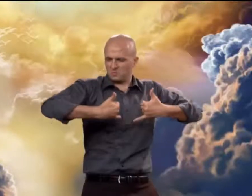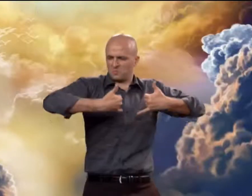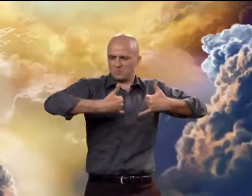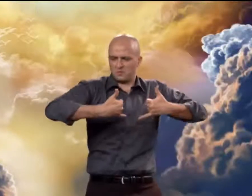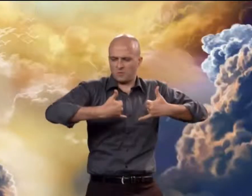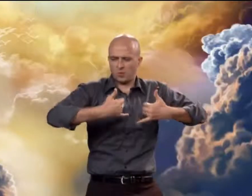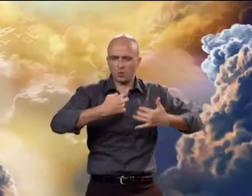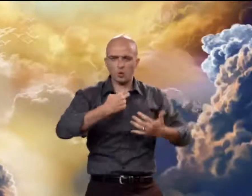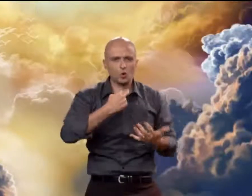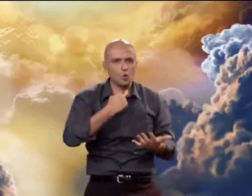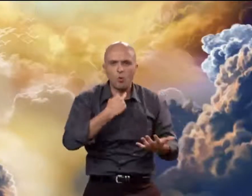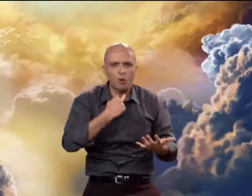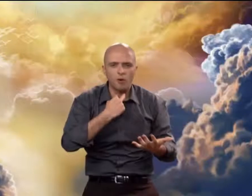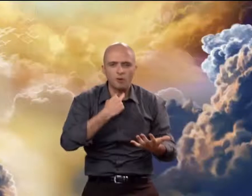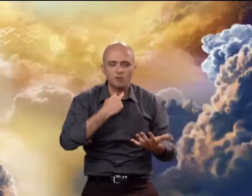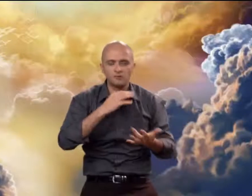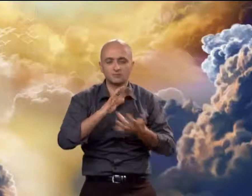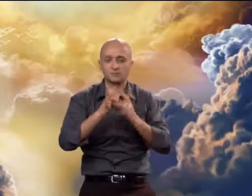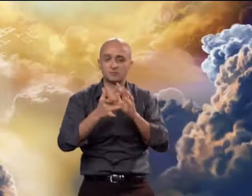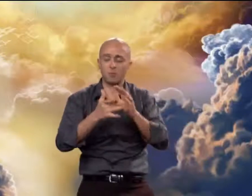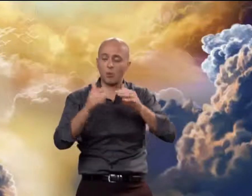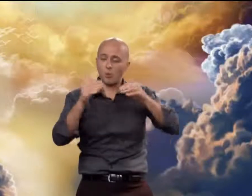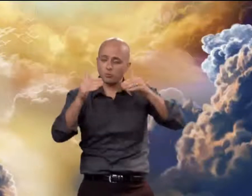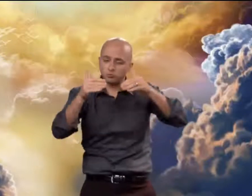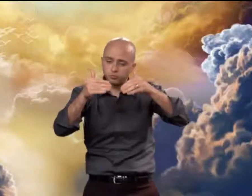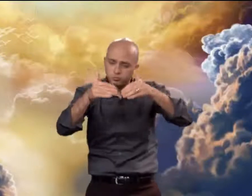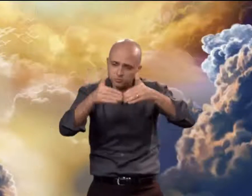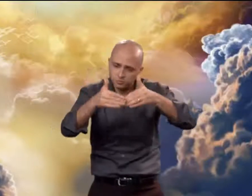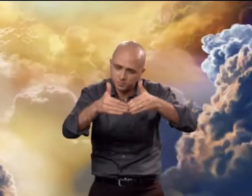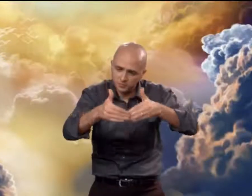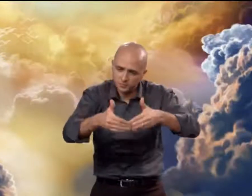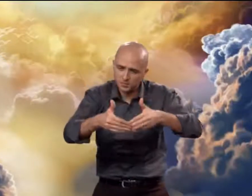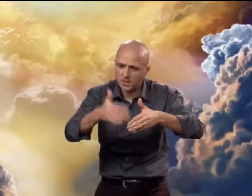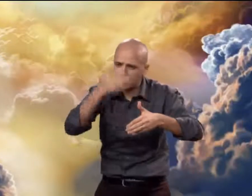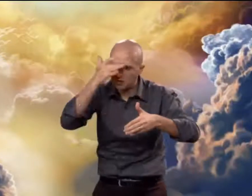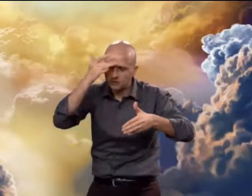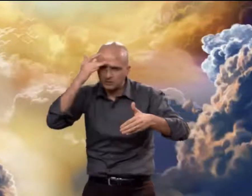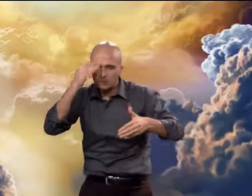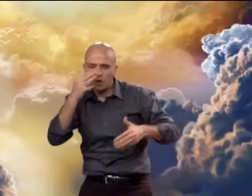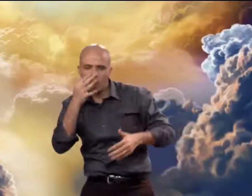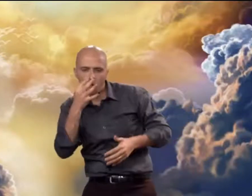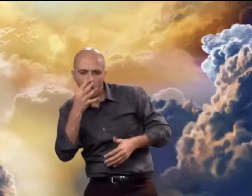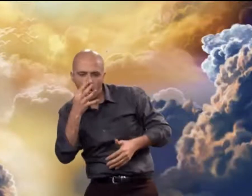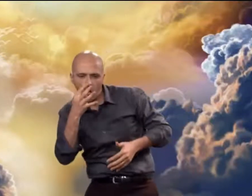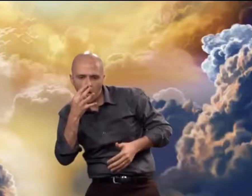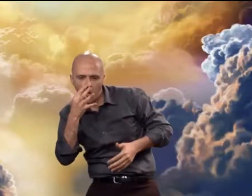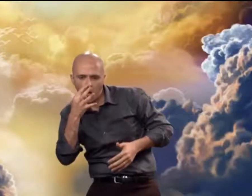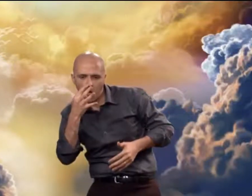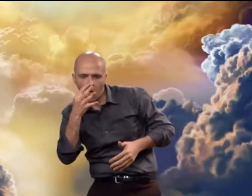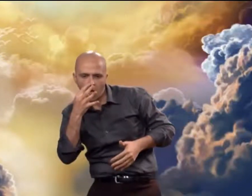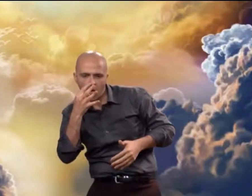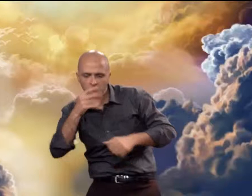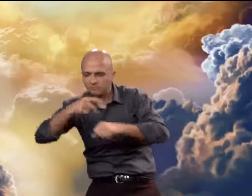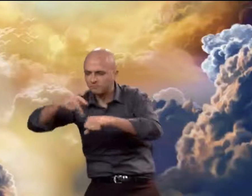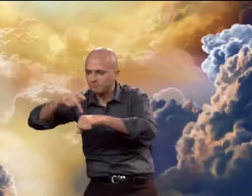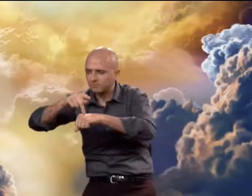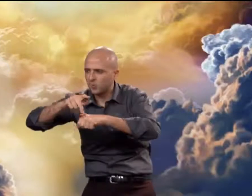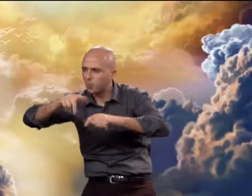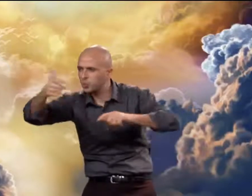revelação aos gentios e salvação até aos confins da terra. A estrela enviada pelo céu guiou os estrangeiros ao